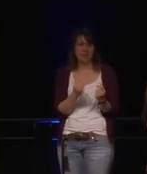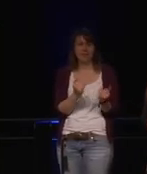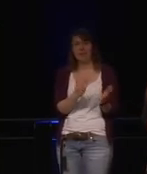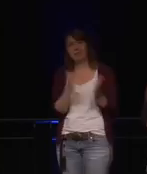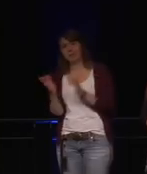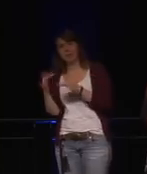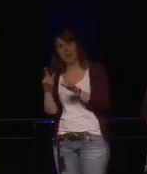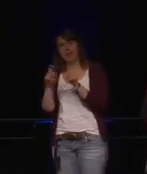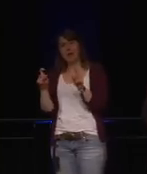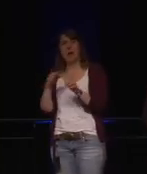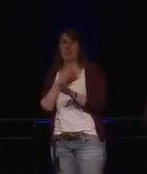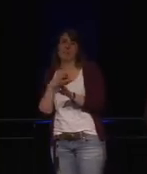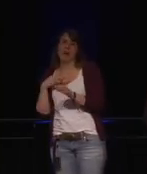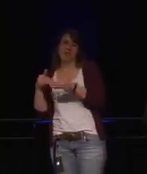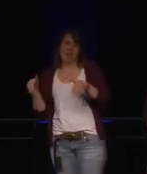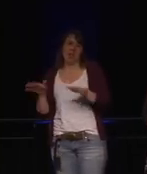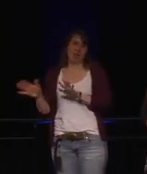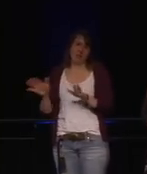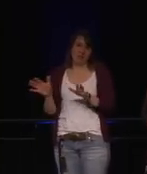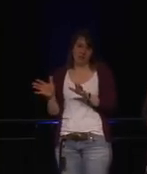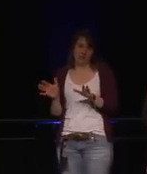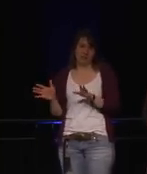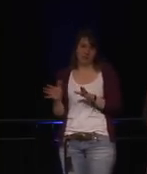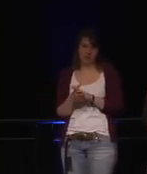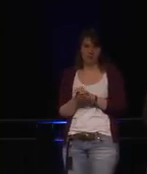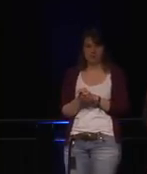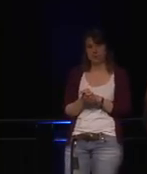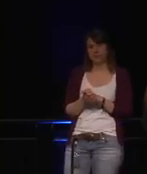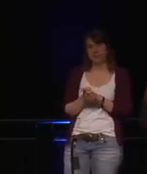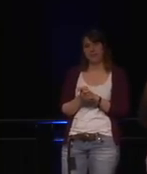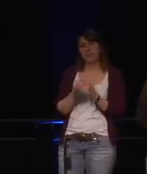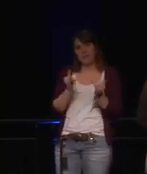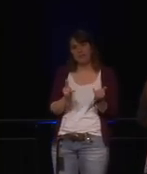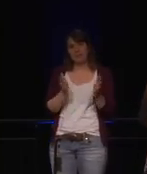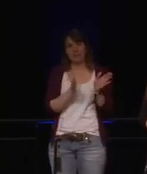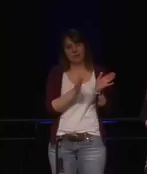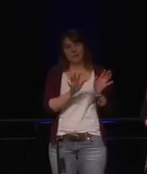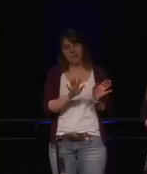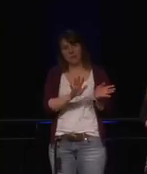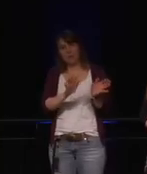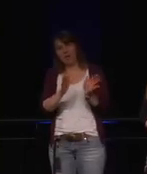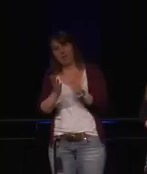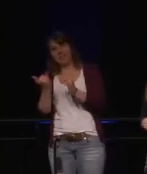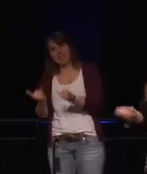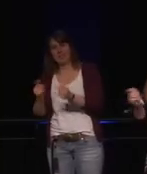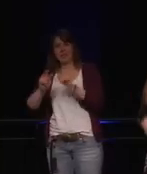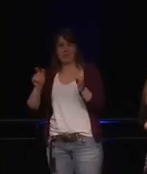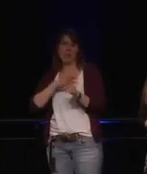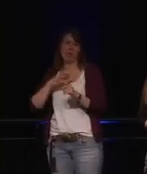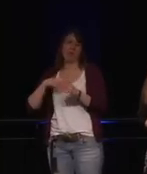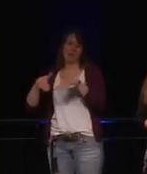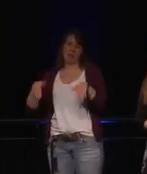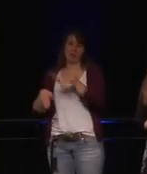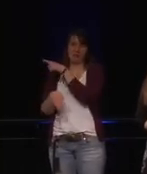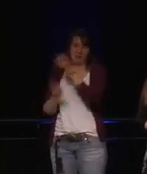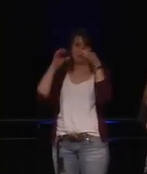a seguridad y privacidad. Y ahora he llegado a la sección de privacidad.